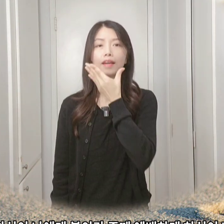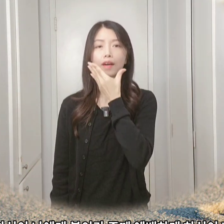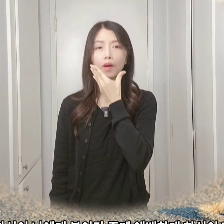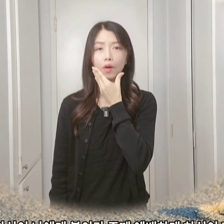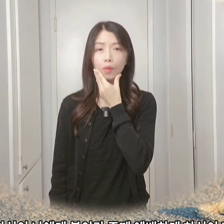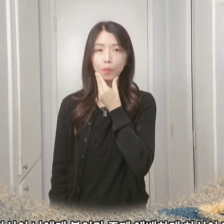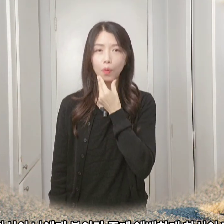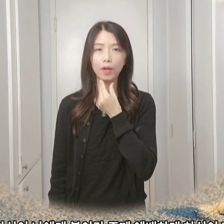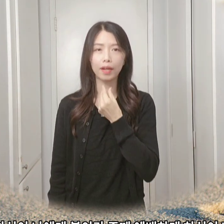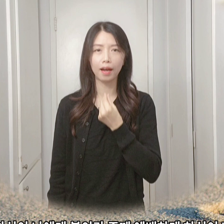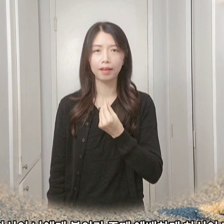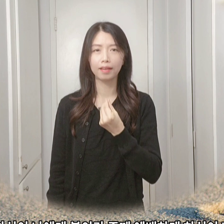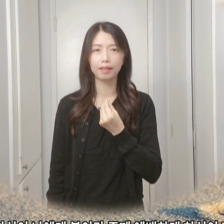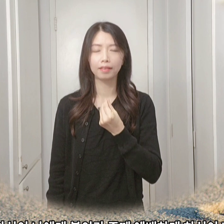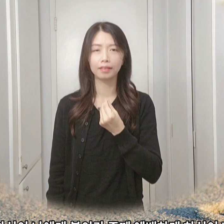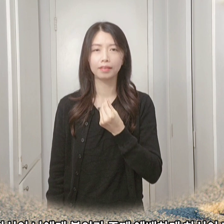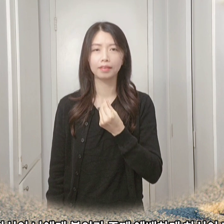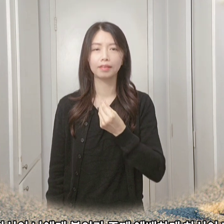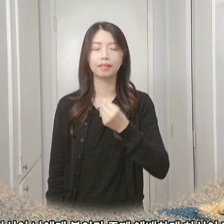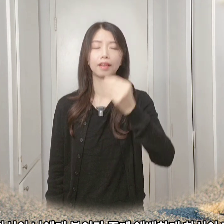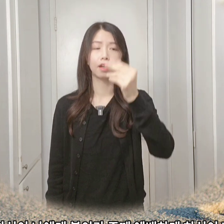나에게 복이라.